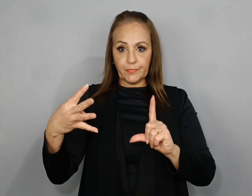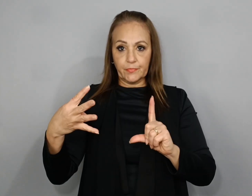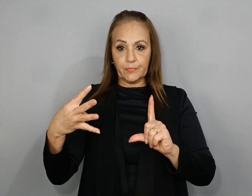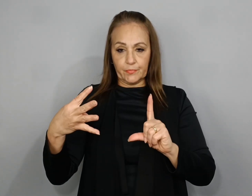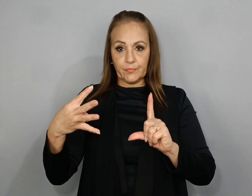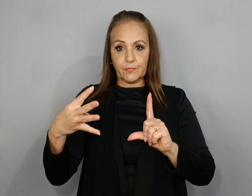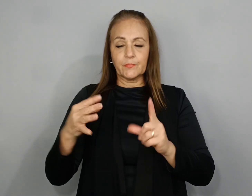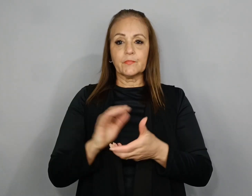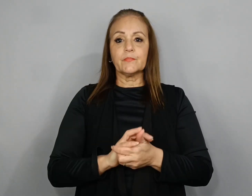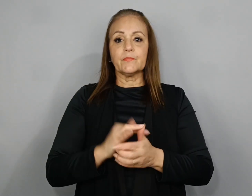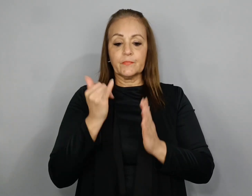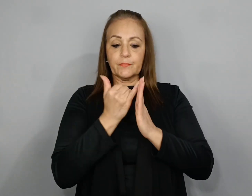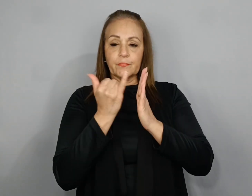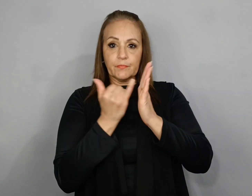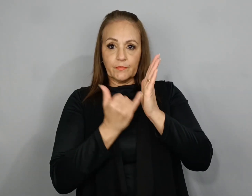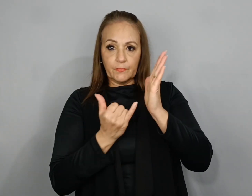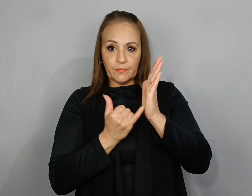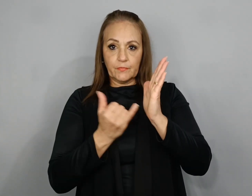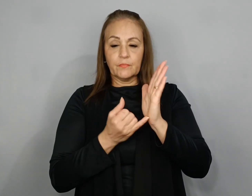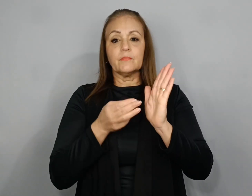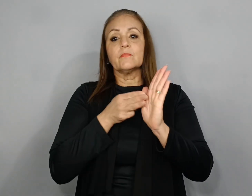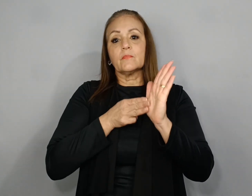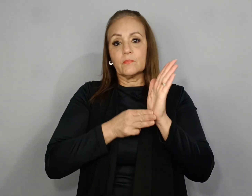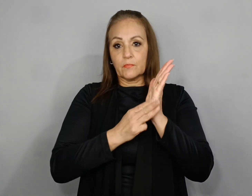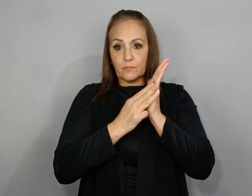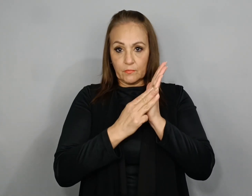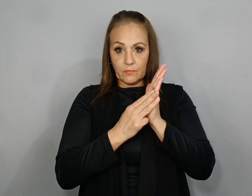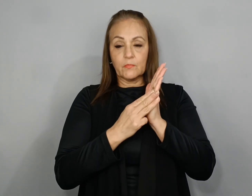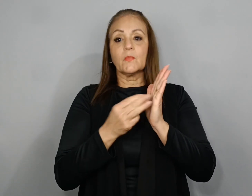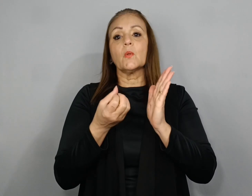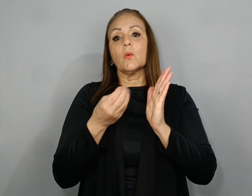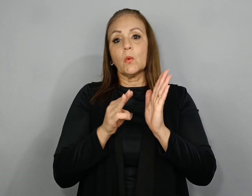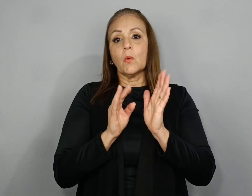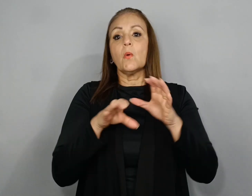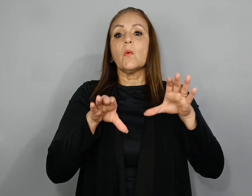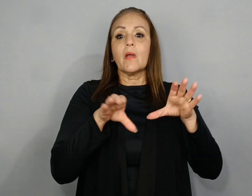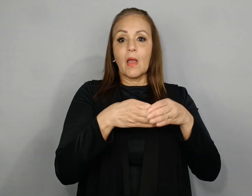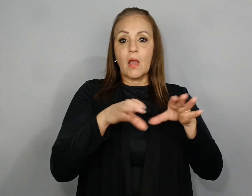para dados qualitativos ou categóricos.